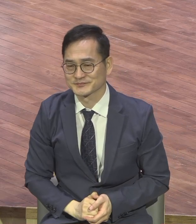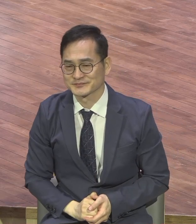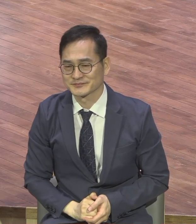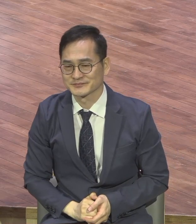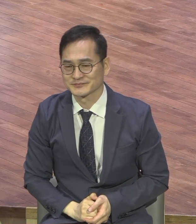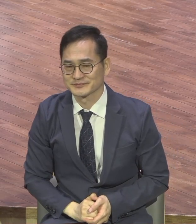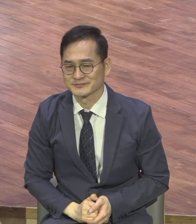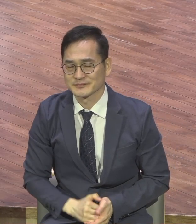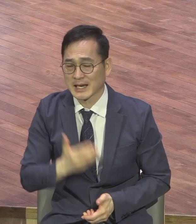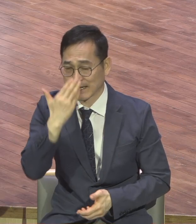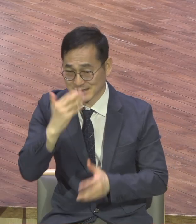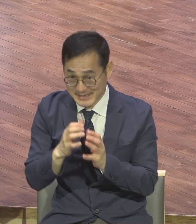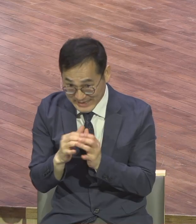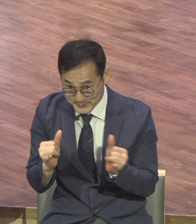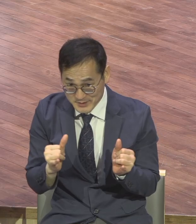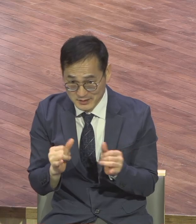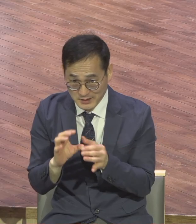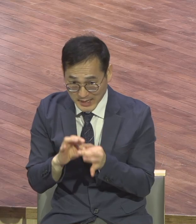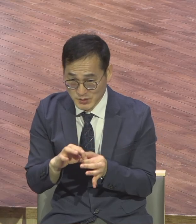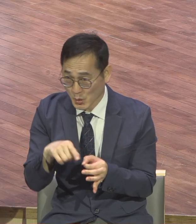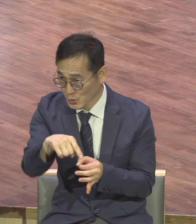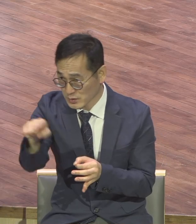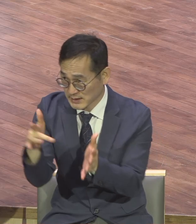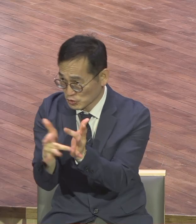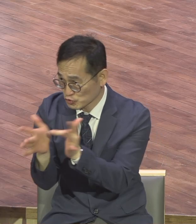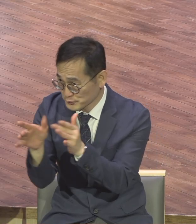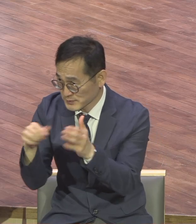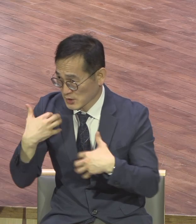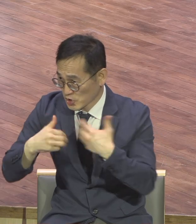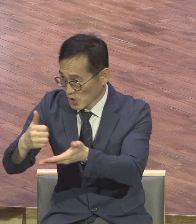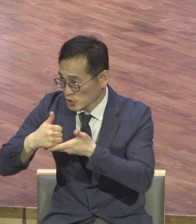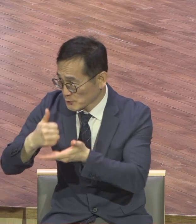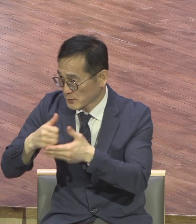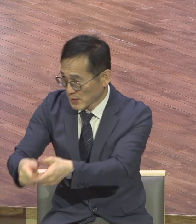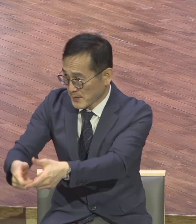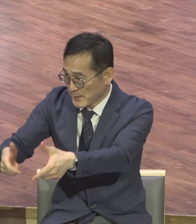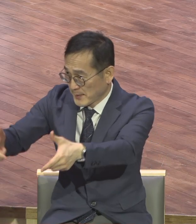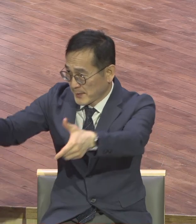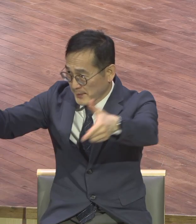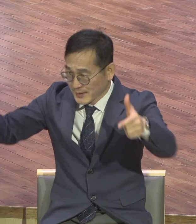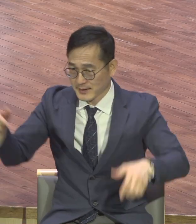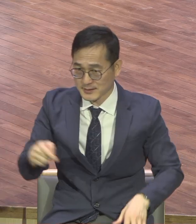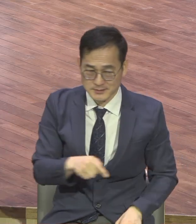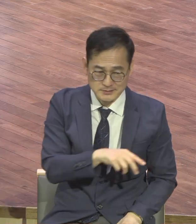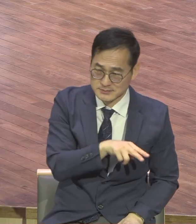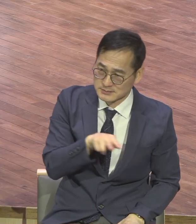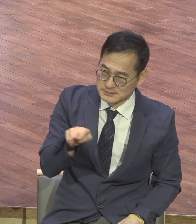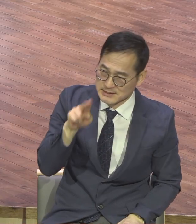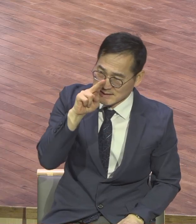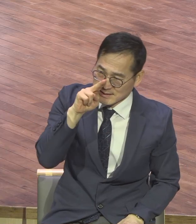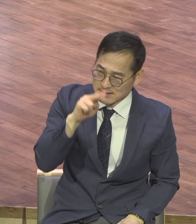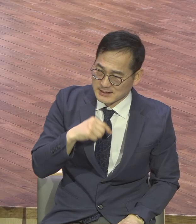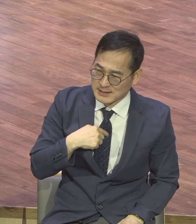이스라엘 백성들을 자극시켜 가지고 그들을 구원하기 위해서 하는 하나님의 지혜다. 25절을 보세요.